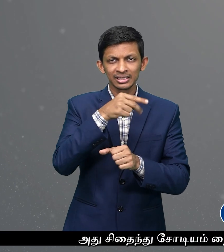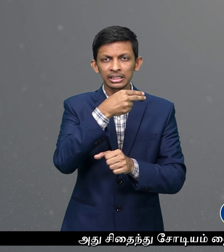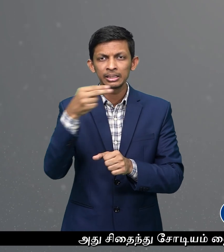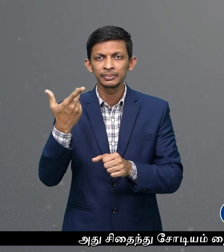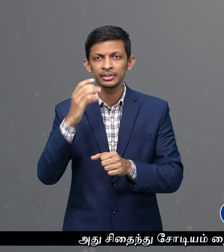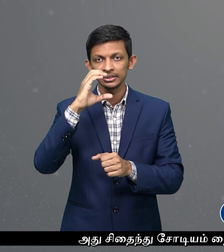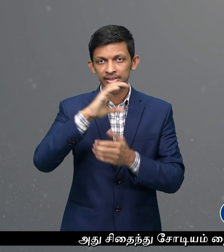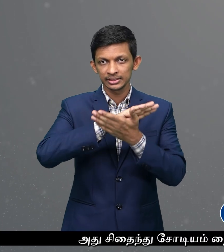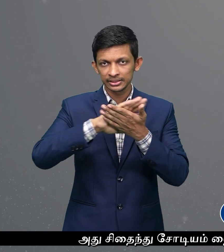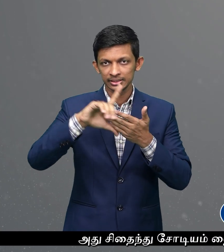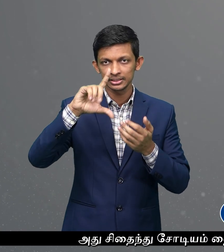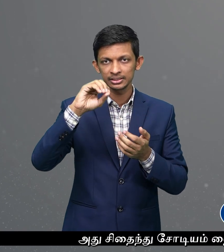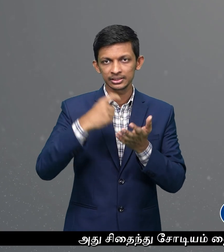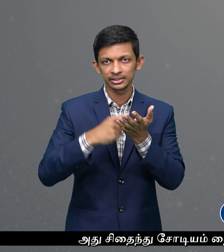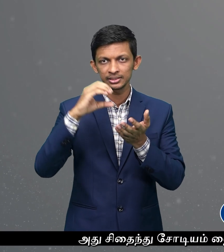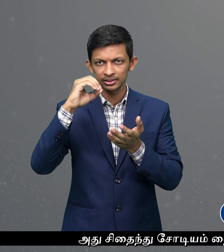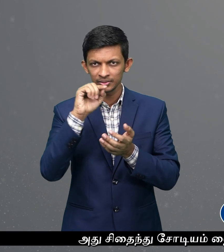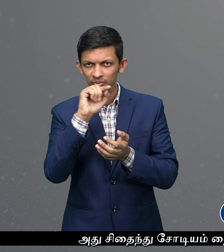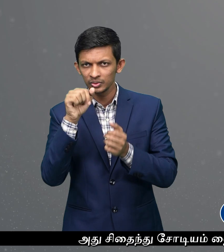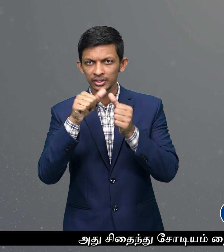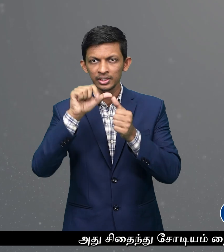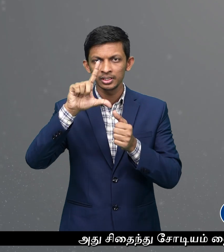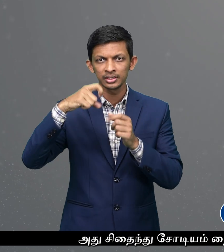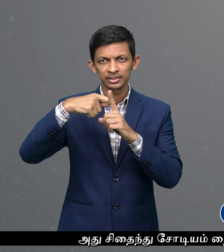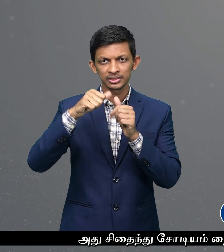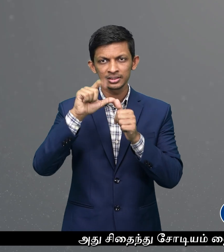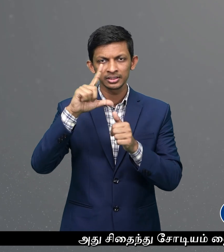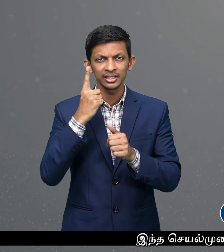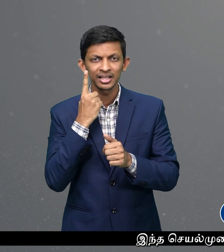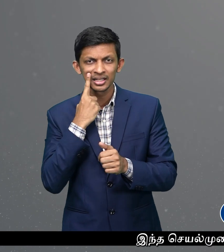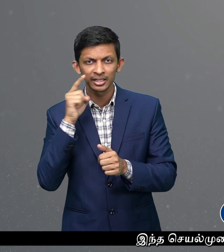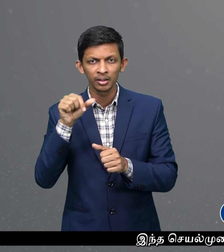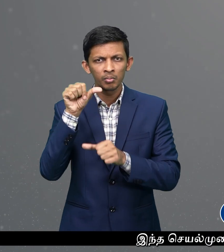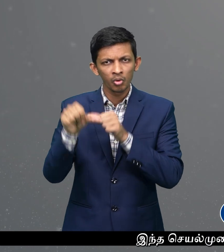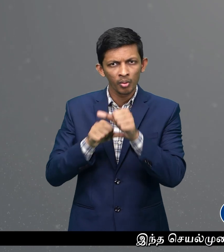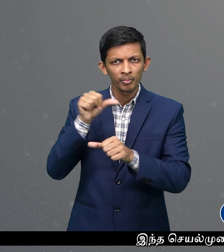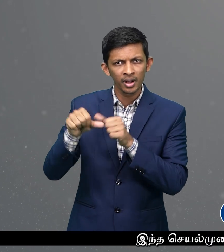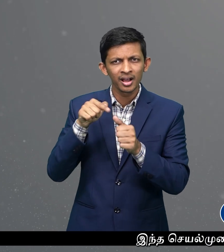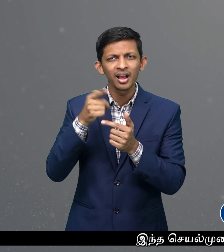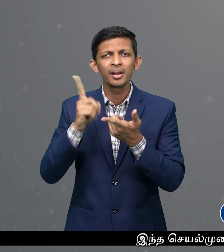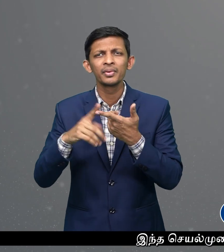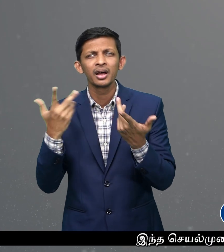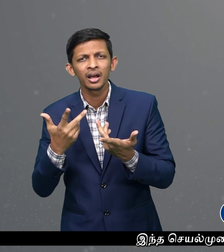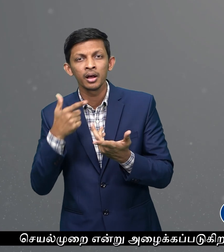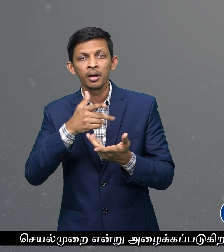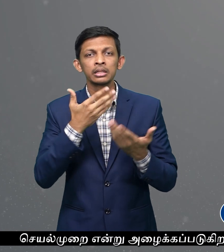அது சிதைந்து சோடியம் ஹைட்ராக்சைடை உருவாக்குகிறது. இந்த செயல்முறை குளோரோ ஆல்கலி செயல்முறை